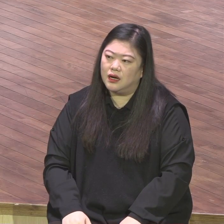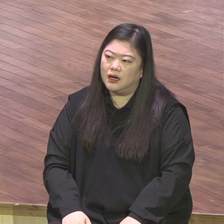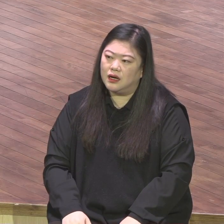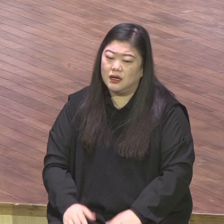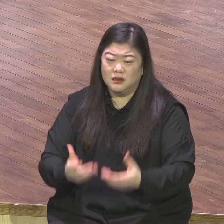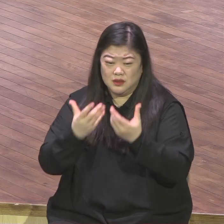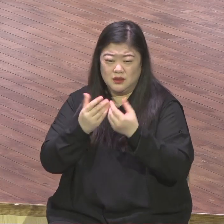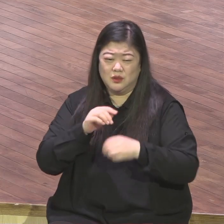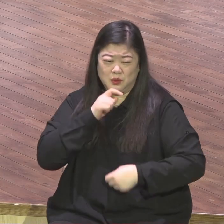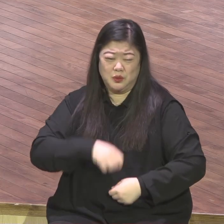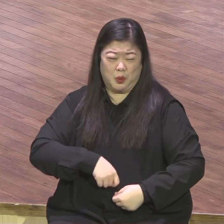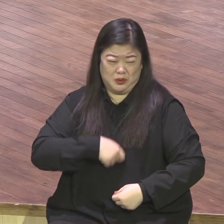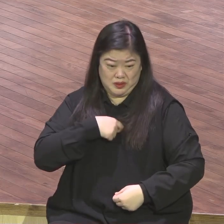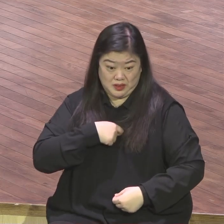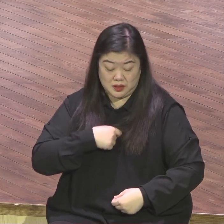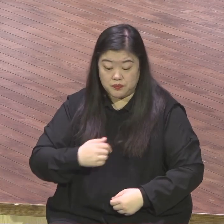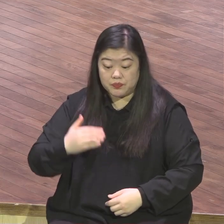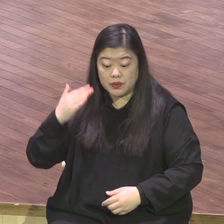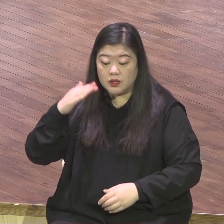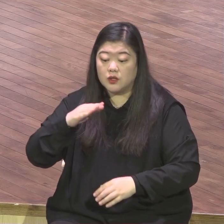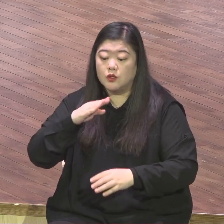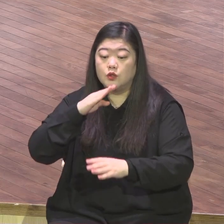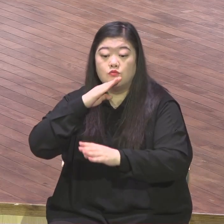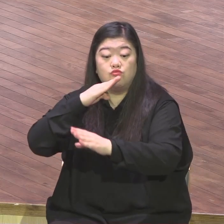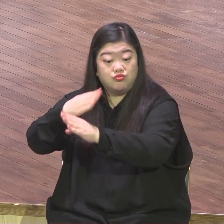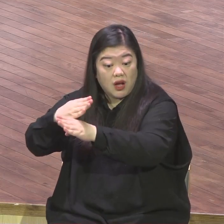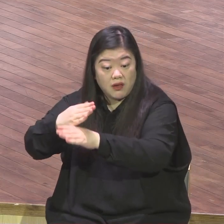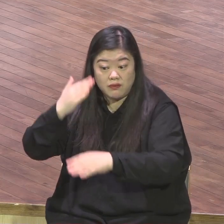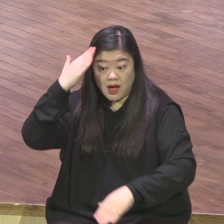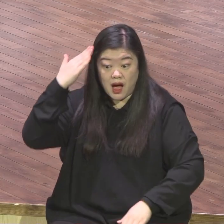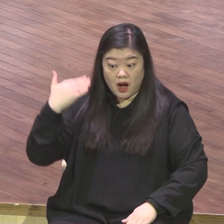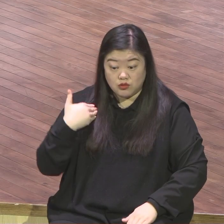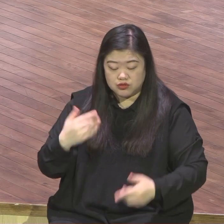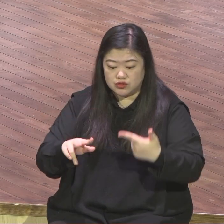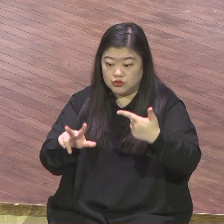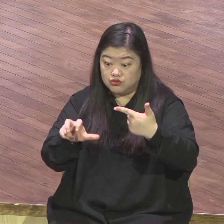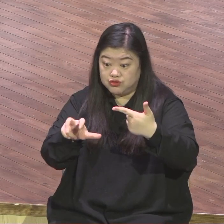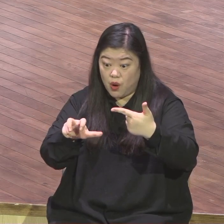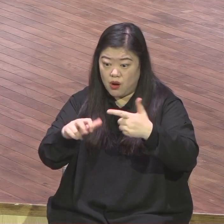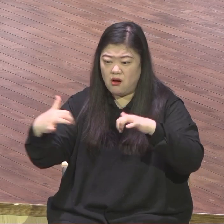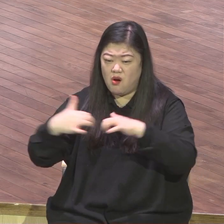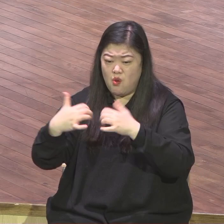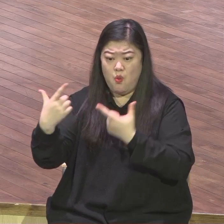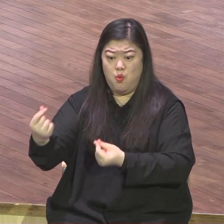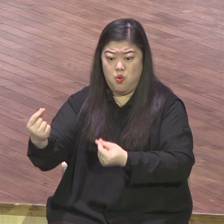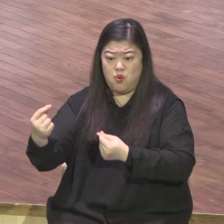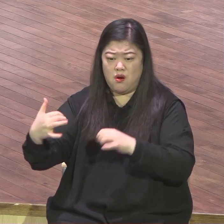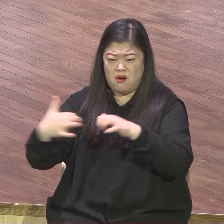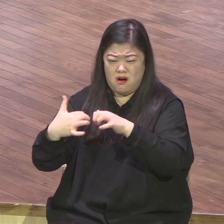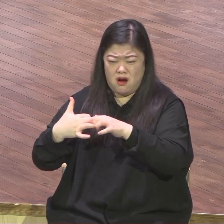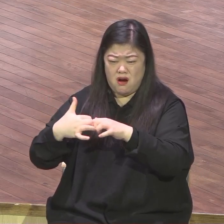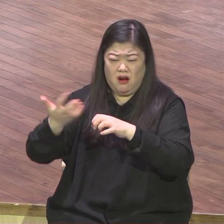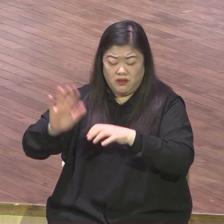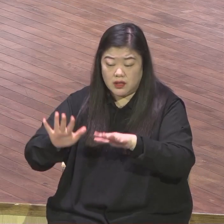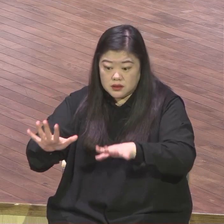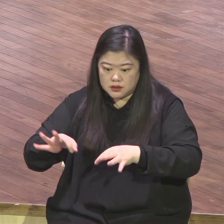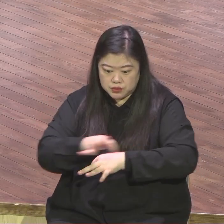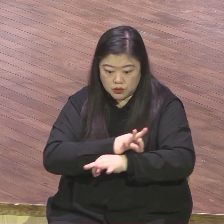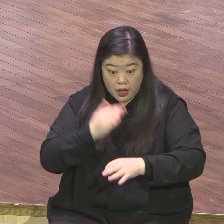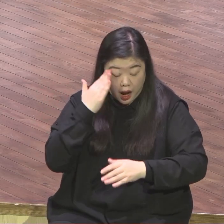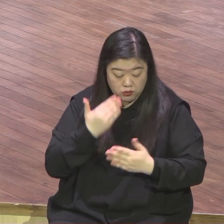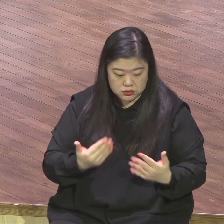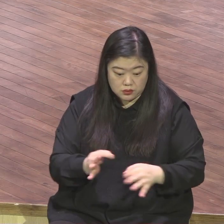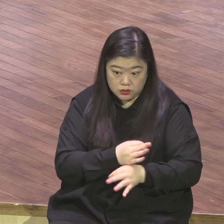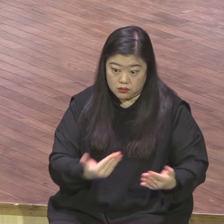보세요. 하나님 없는 나라, 하나님 없는 나라들 보시라고. 저 중국 온 세계 불안을 만드는 이 주역이잖아요 지금.